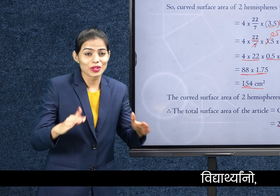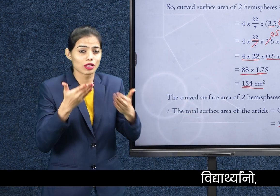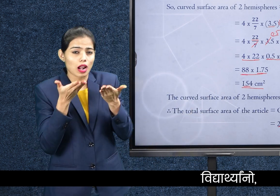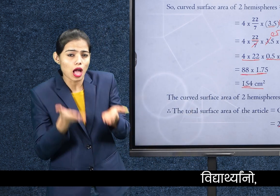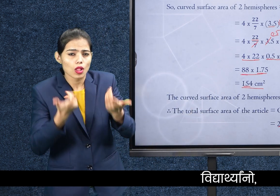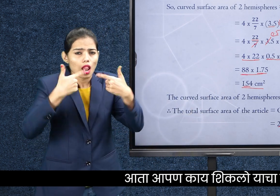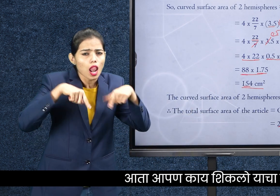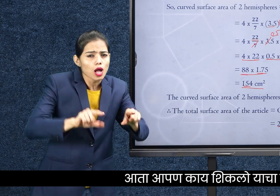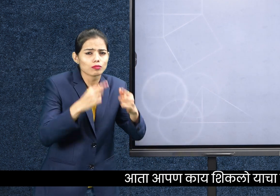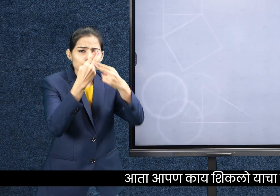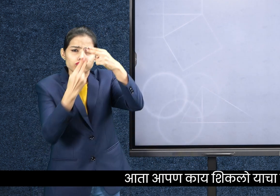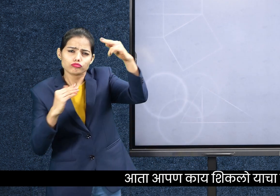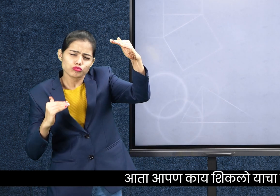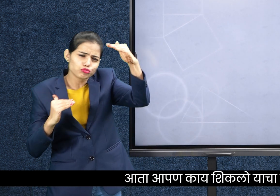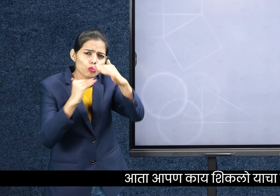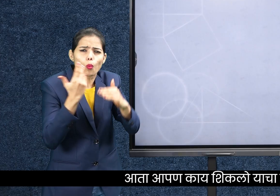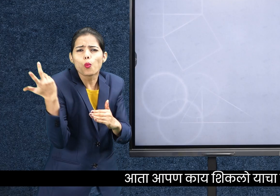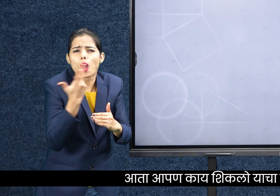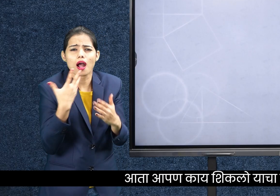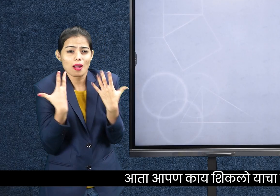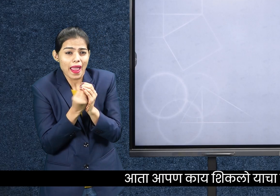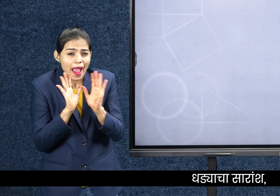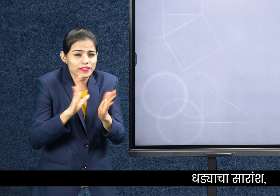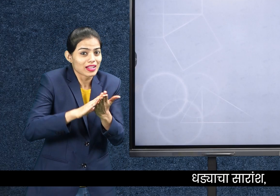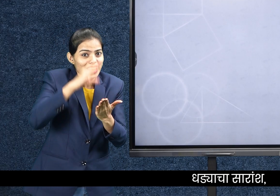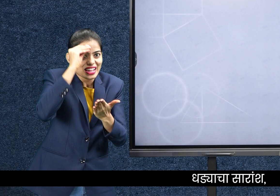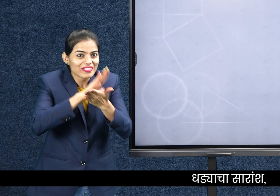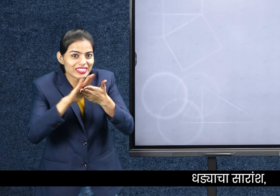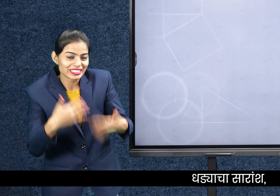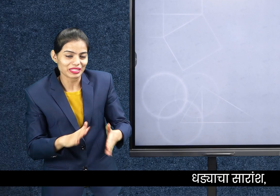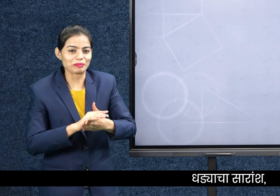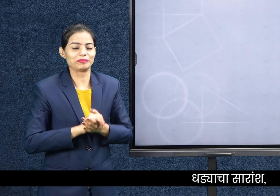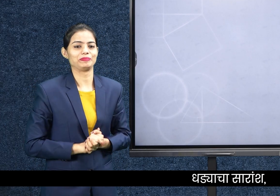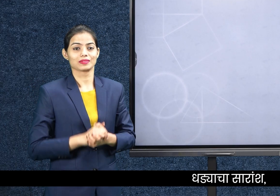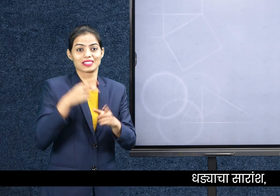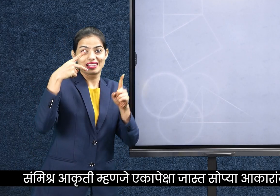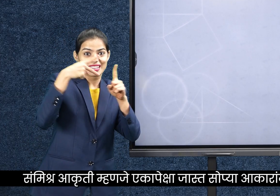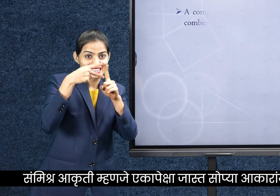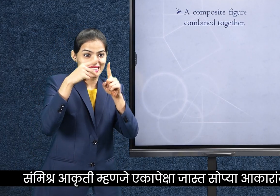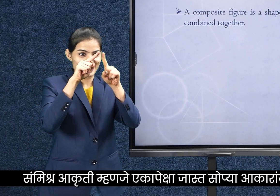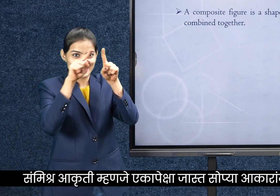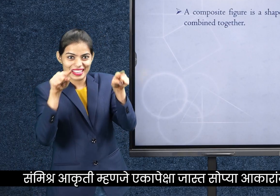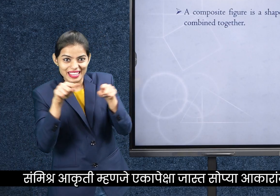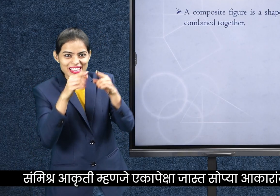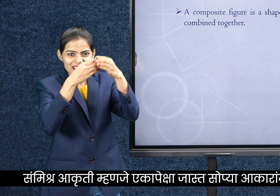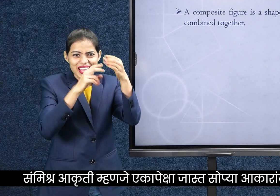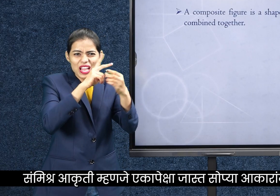विद्यार्थ्यांनो, आता आपण काय शिकलो याचा सारांश घेऊ. धड्याचा सारांश. संमिश्र आकृती म्हणजे